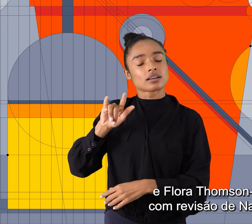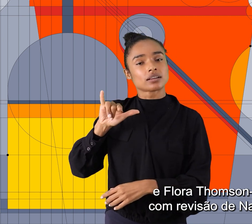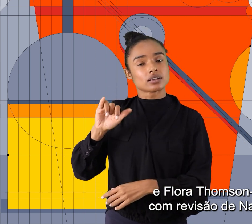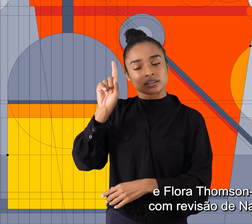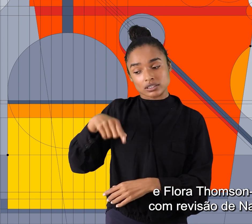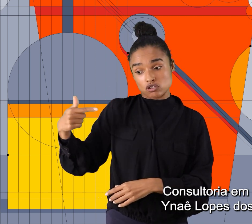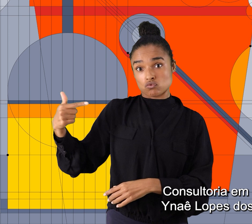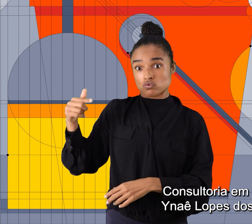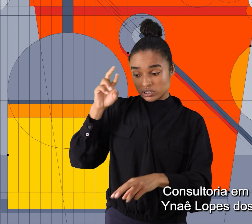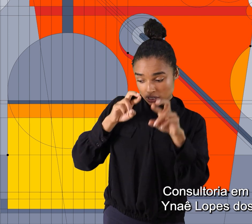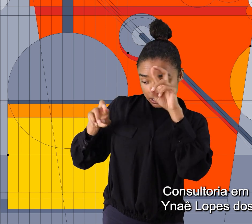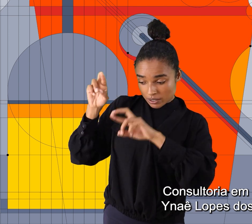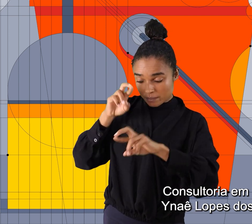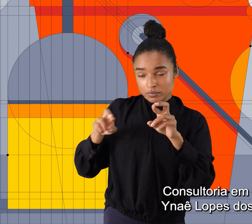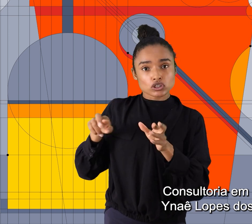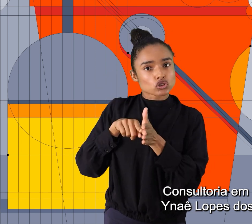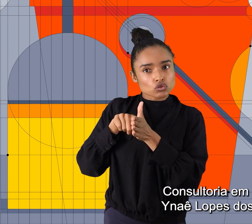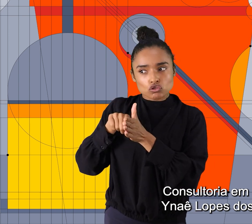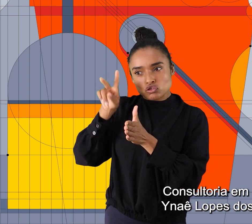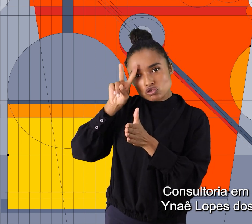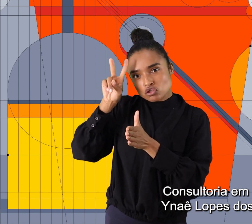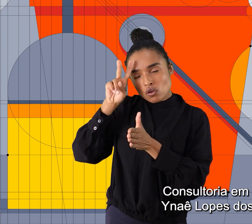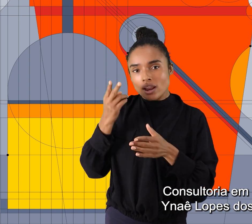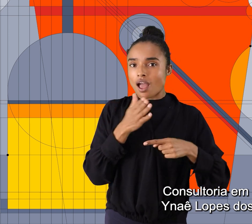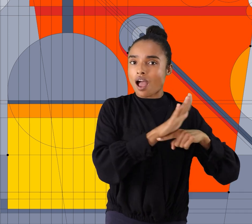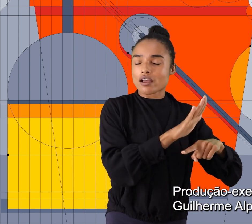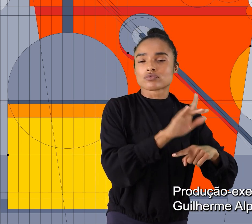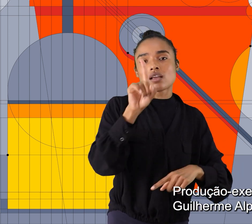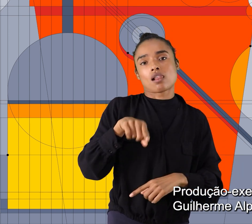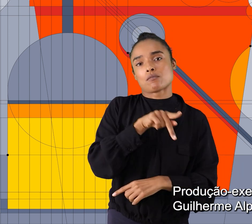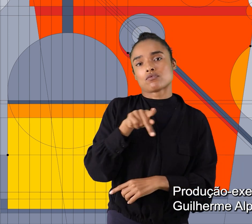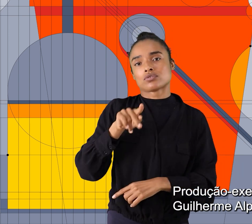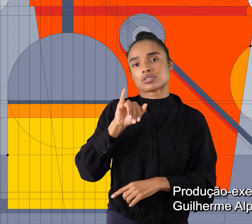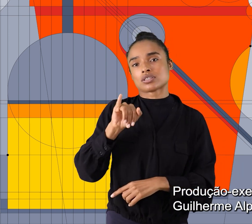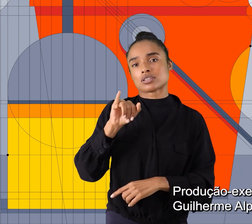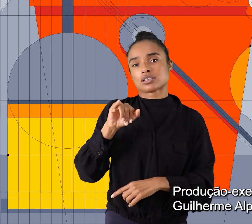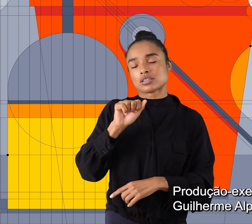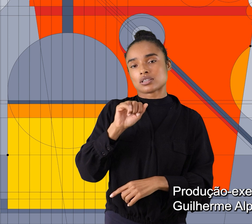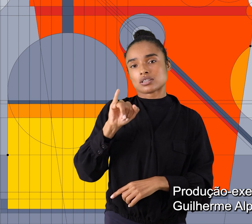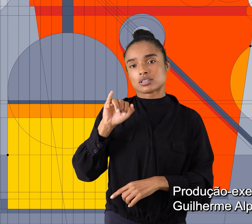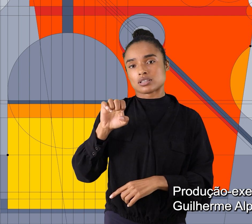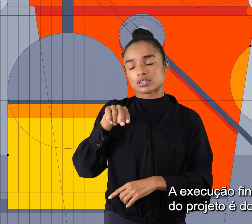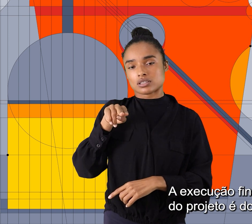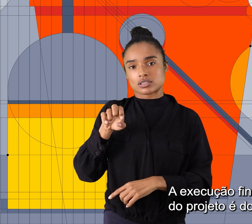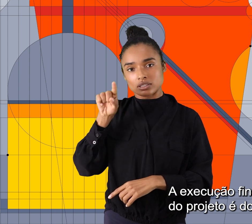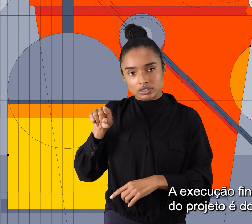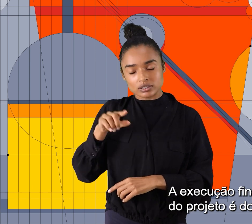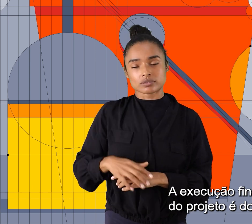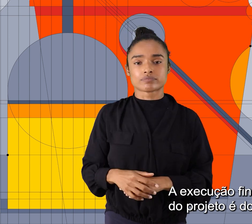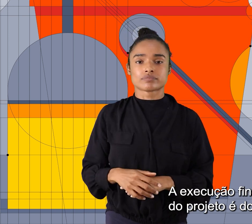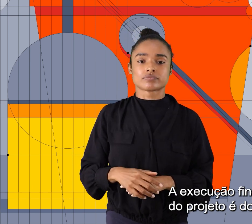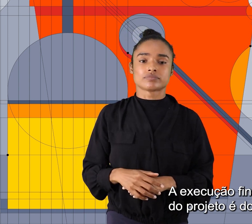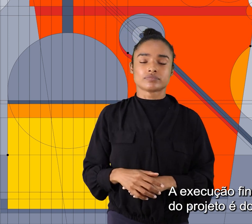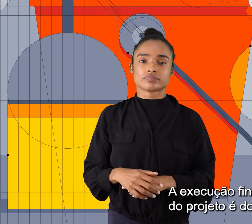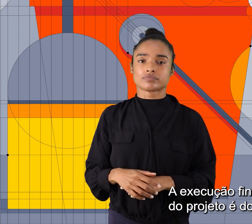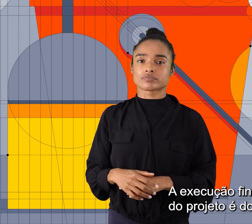Natália Silva. Consultoria em história, Inaê Lopes dos Santos. Produção executiva, Guilherme Alpendre. A execução